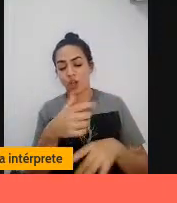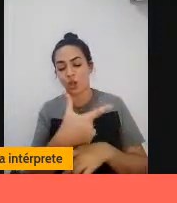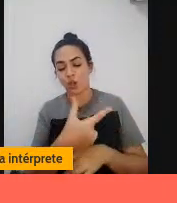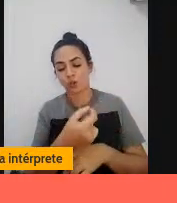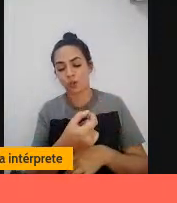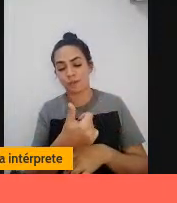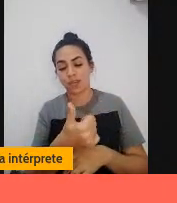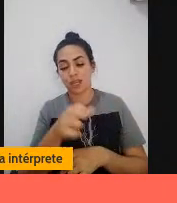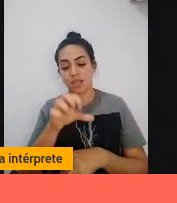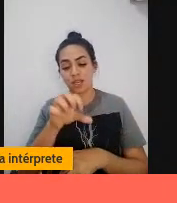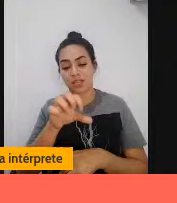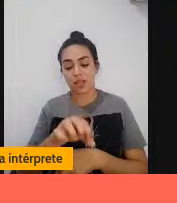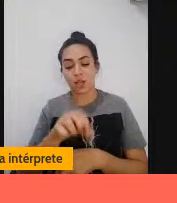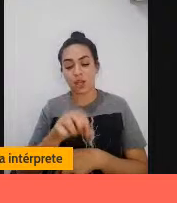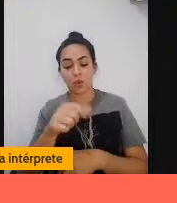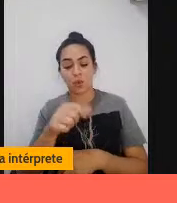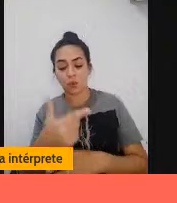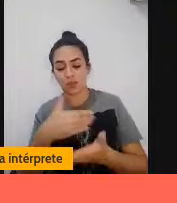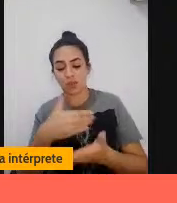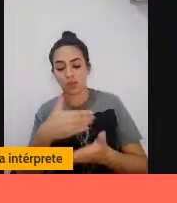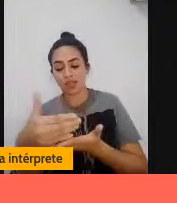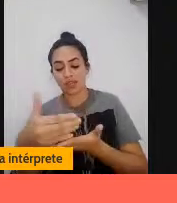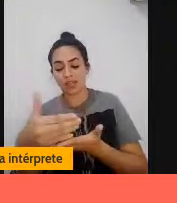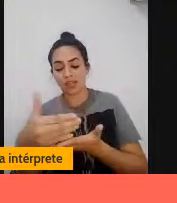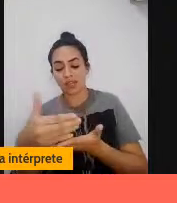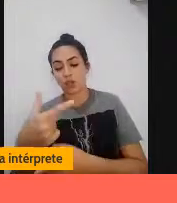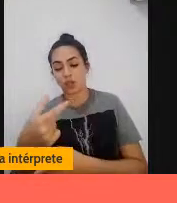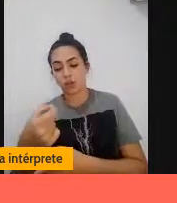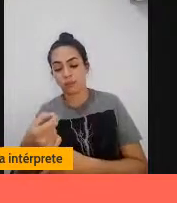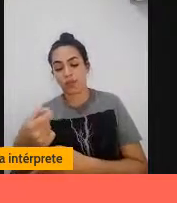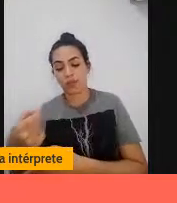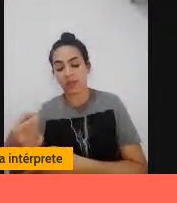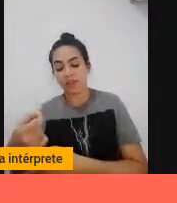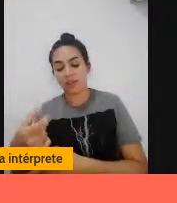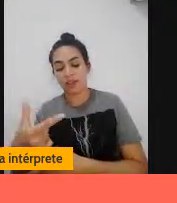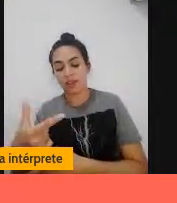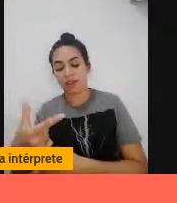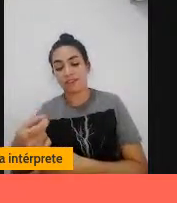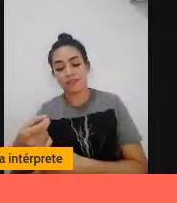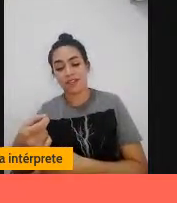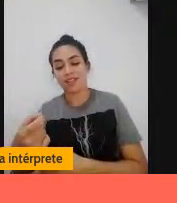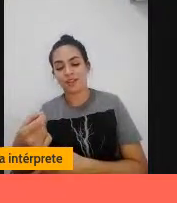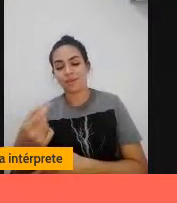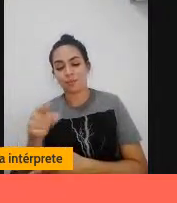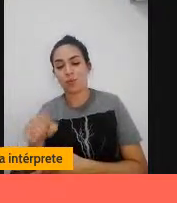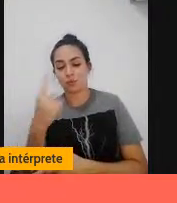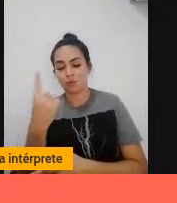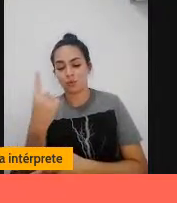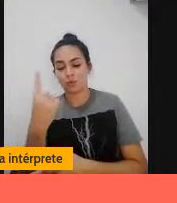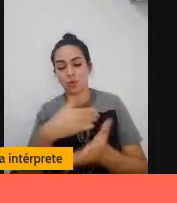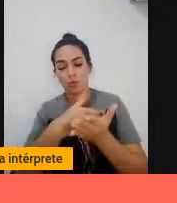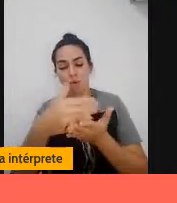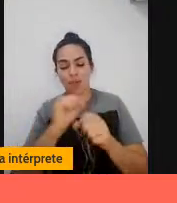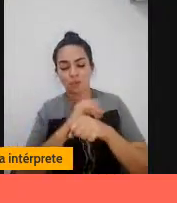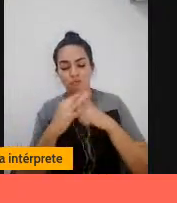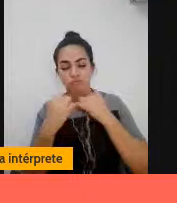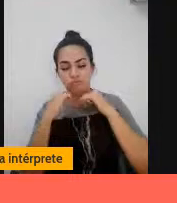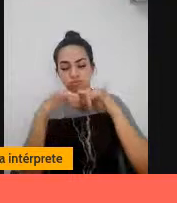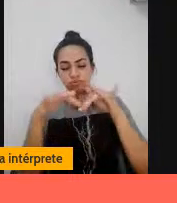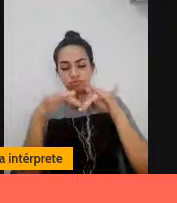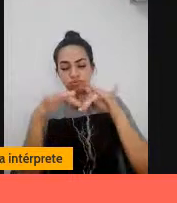2019.2 e início de 2020.1, apareceu a pandemia, né, infelizmente fomos